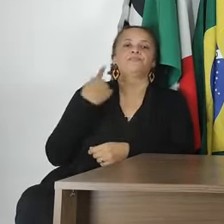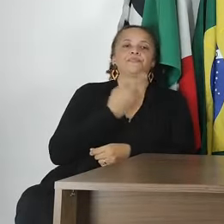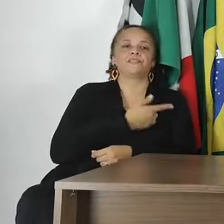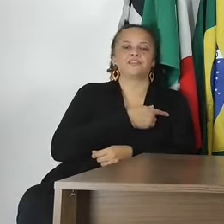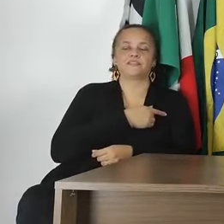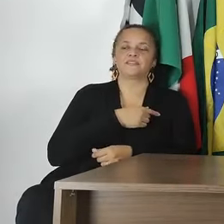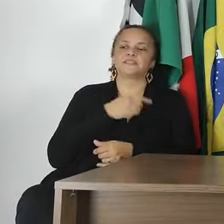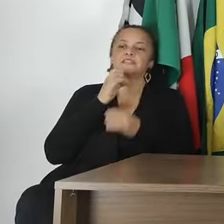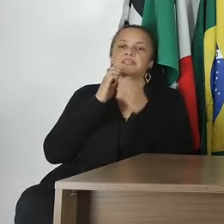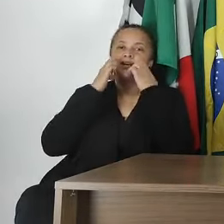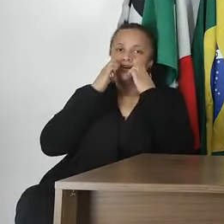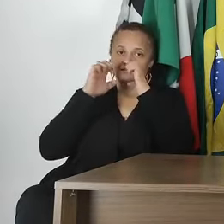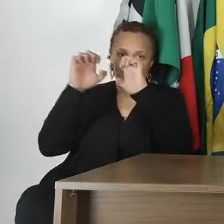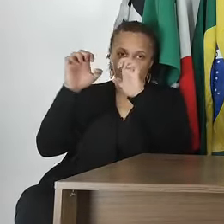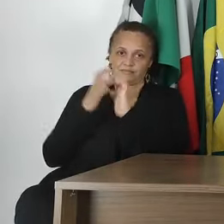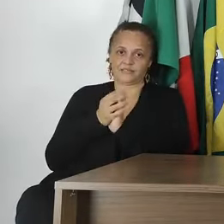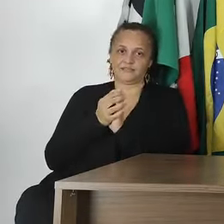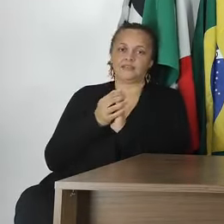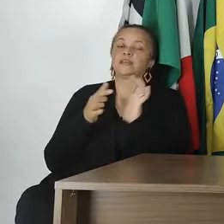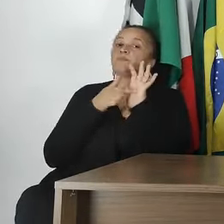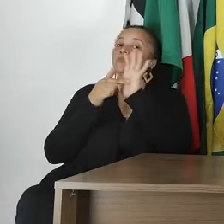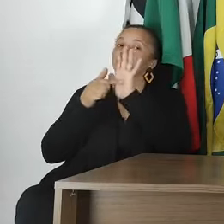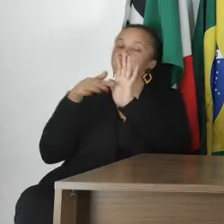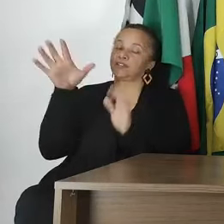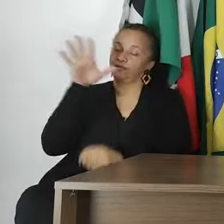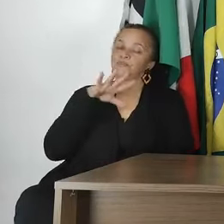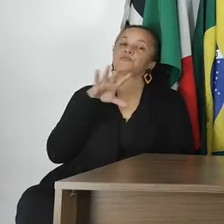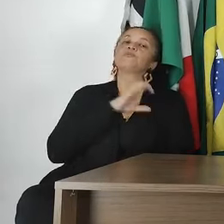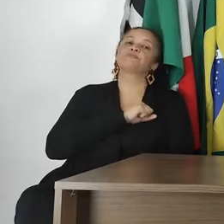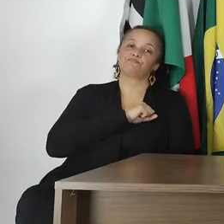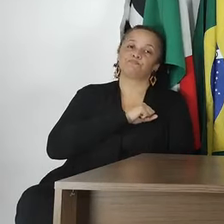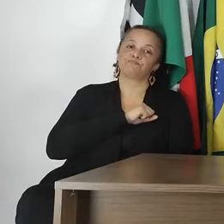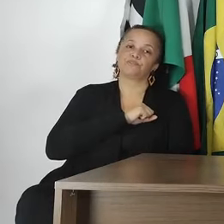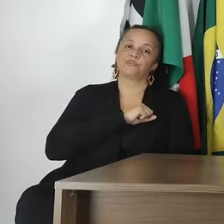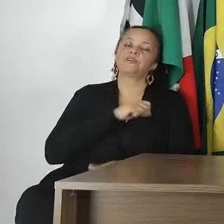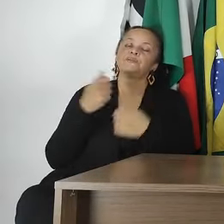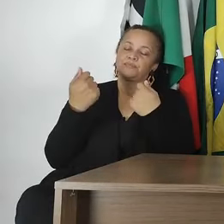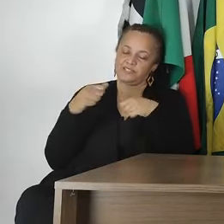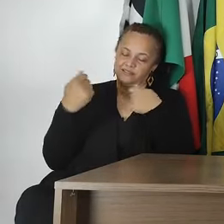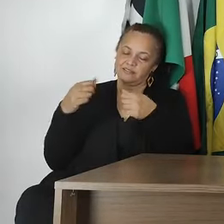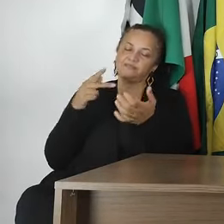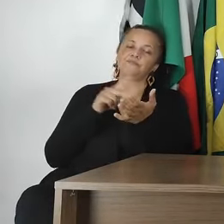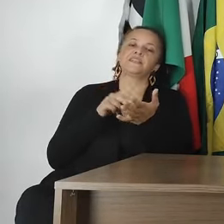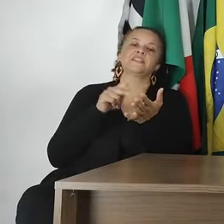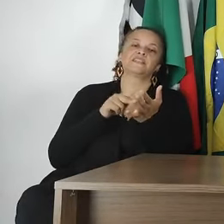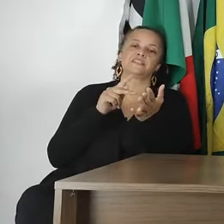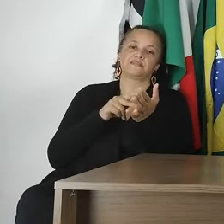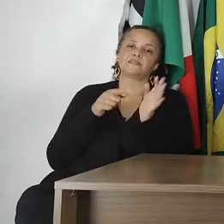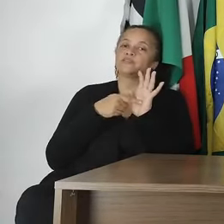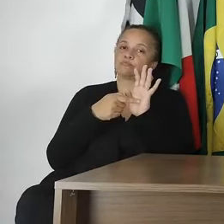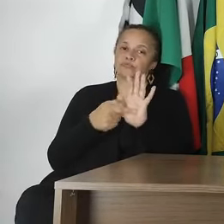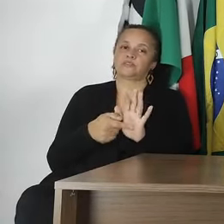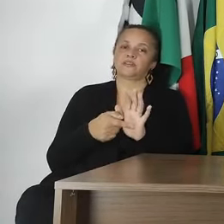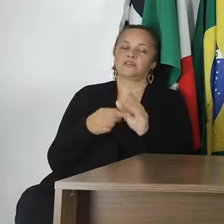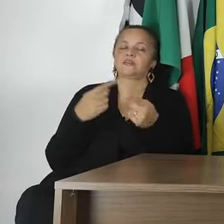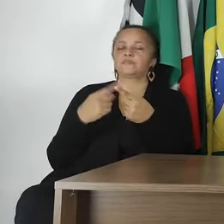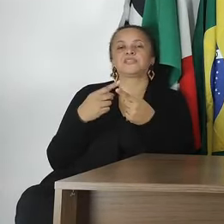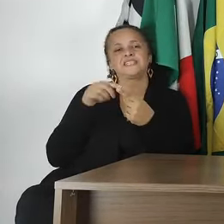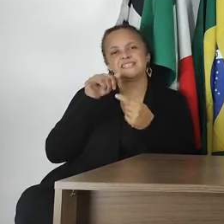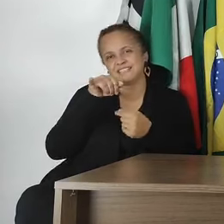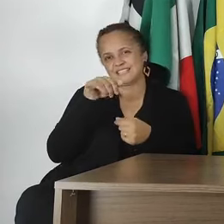a gente prega o amor. E esse amor tem que ser prático, tem que ser em verdade. Porque se eu pregar o